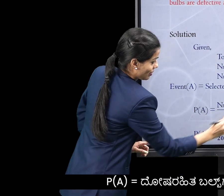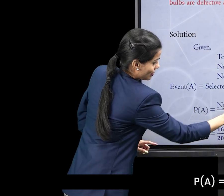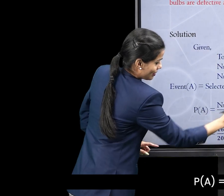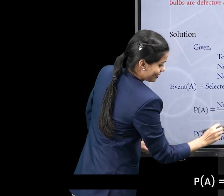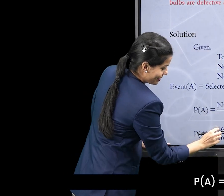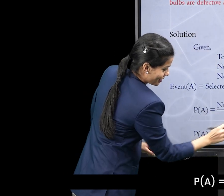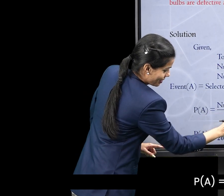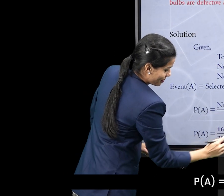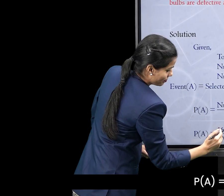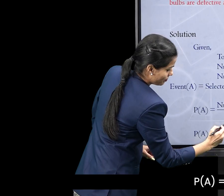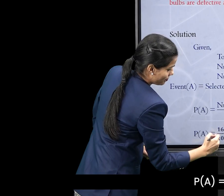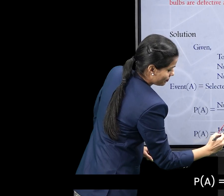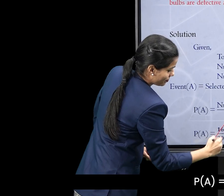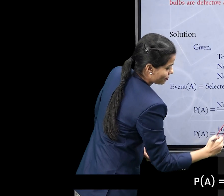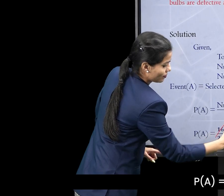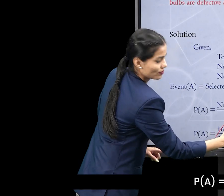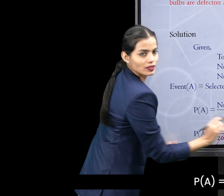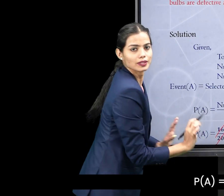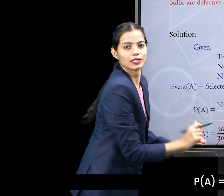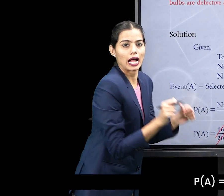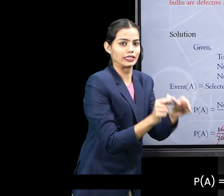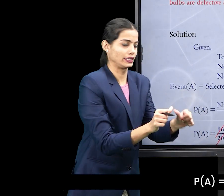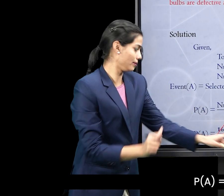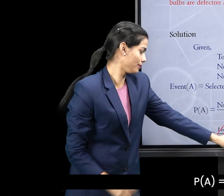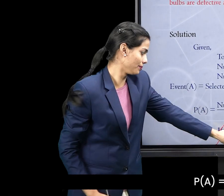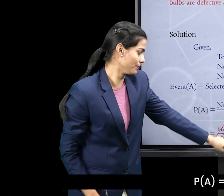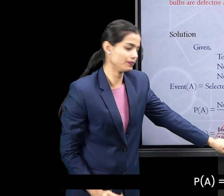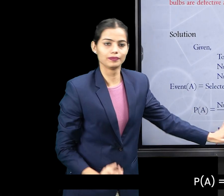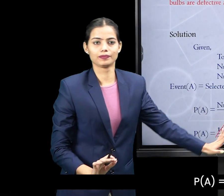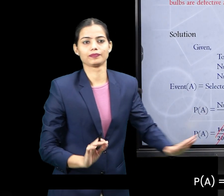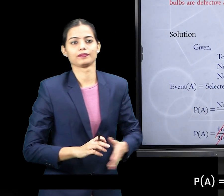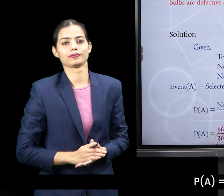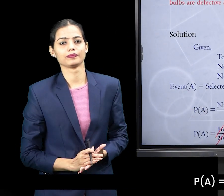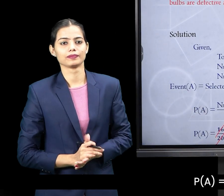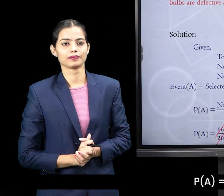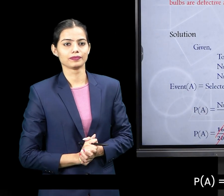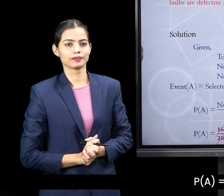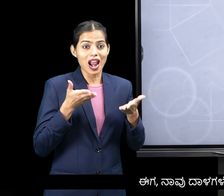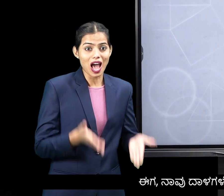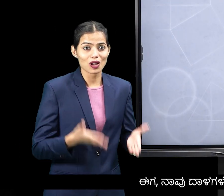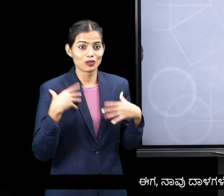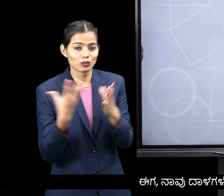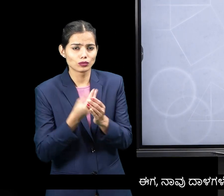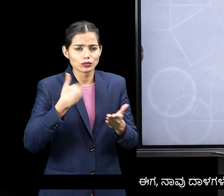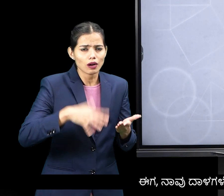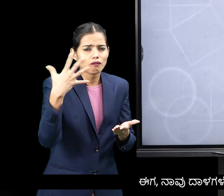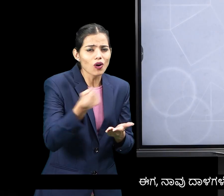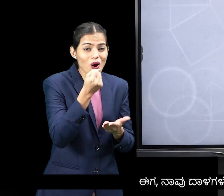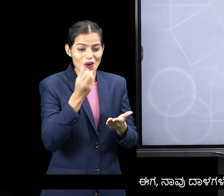P of A is equal to 16 divided by 20 is equal to 4 divided by 5. ಈಗ ನಾವು ದಾಳಗಳೊಂದಿಗೆ